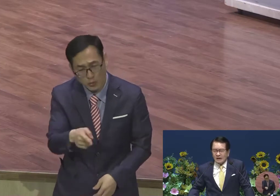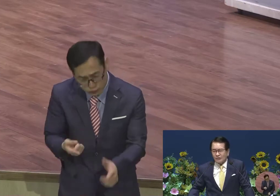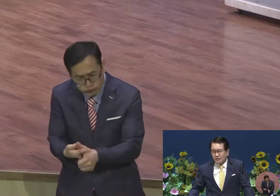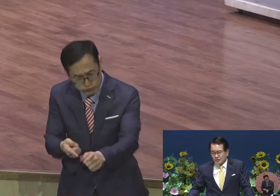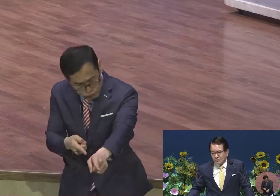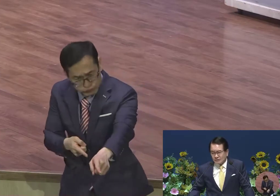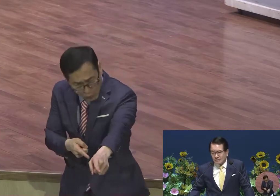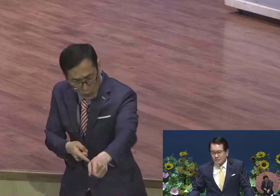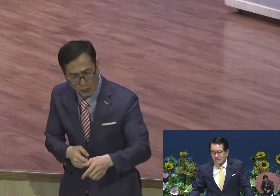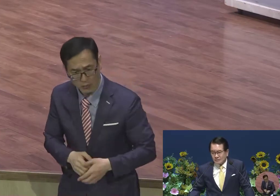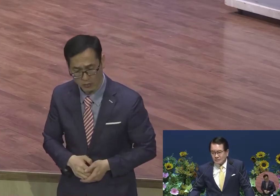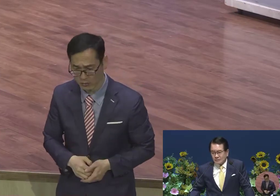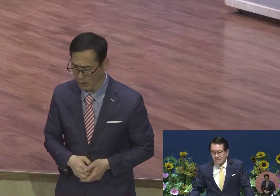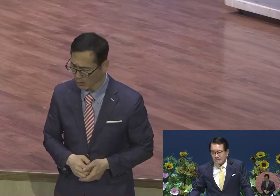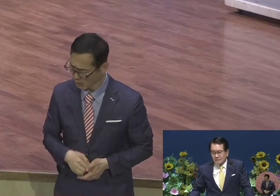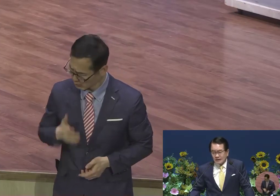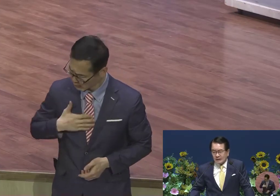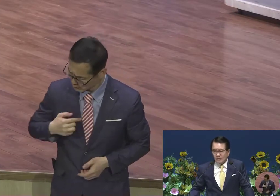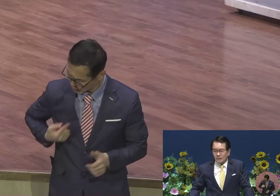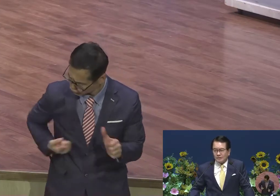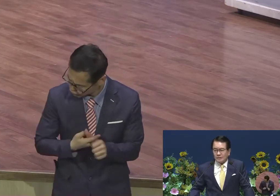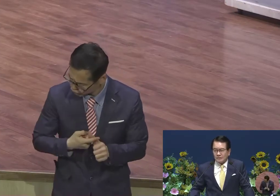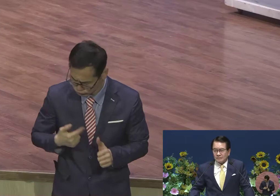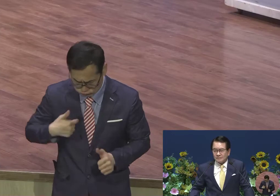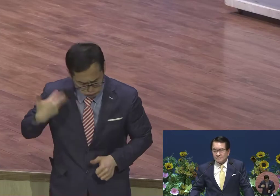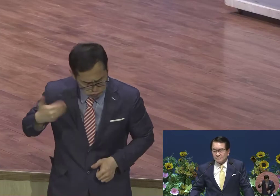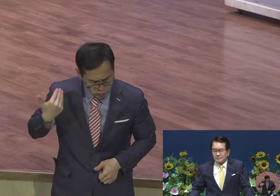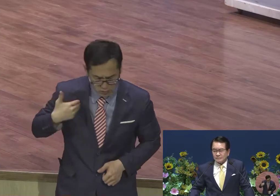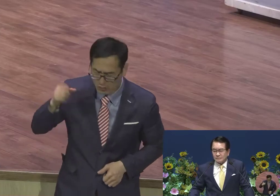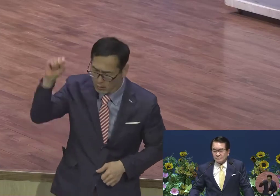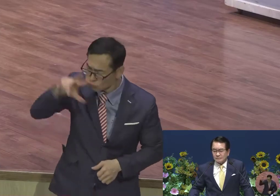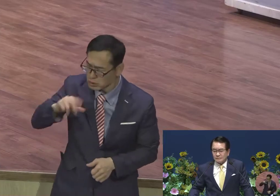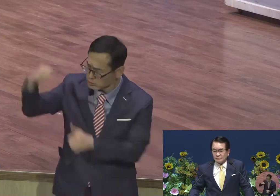말해서 할 수도 죽였어요 난 잘못 없어요